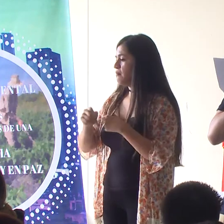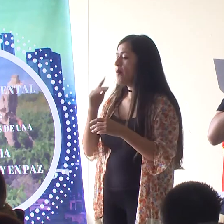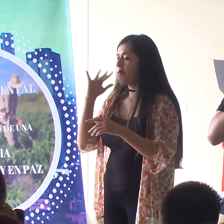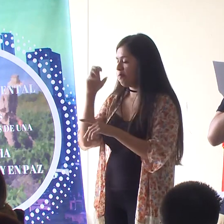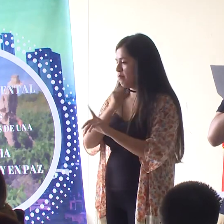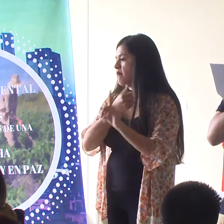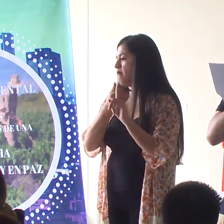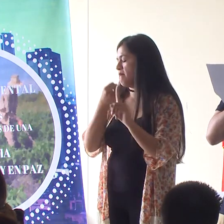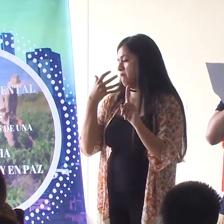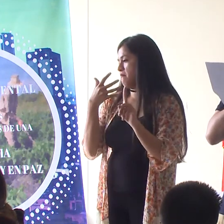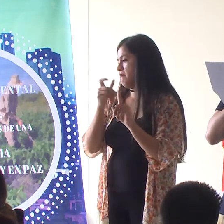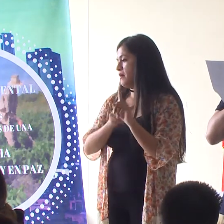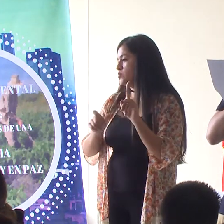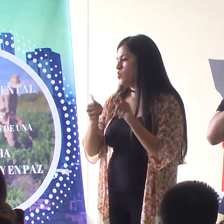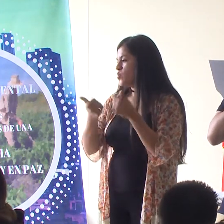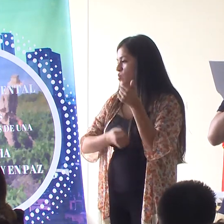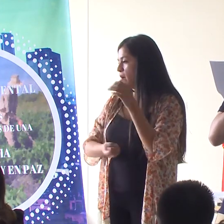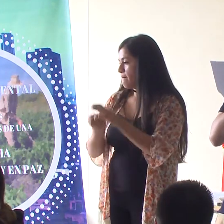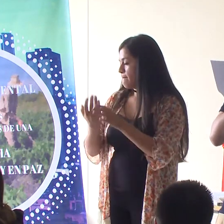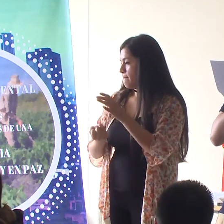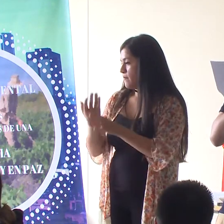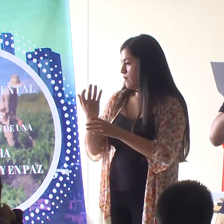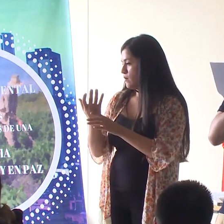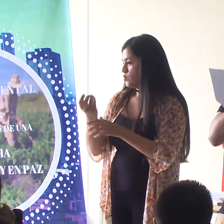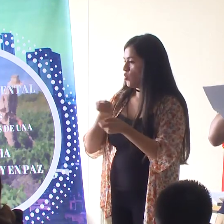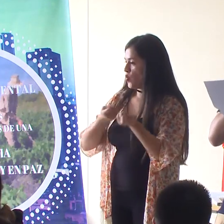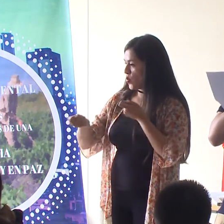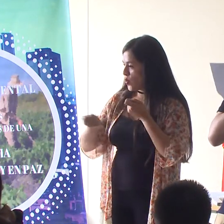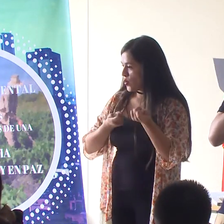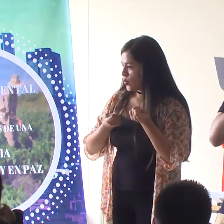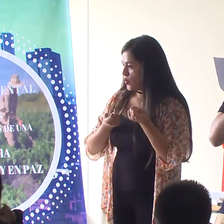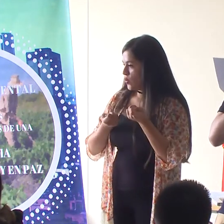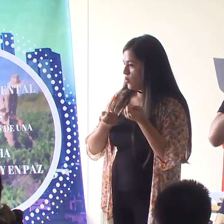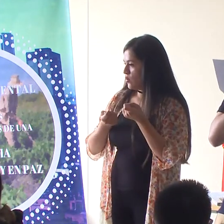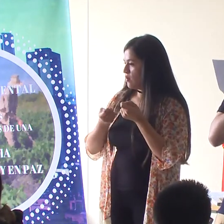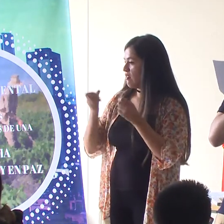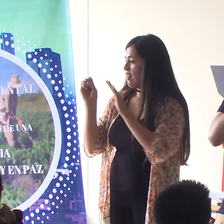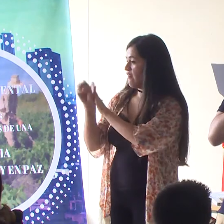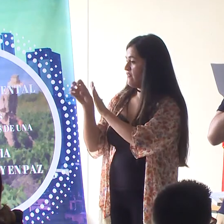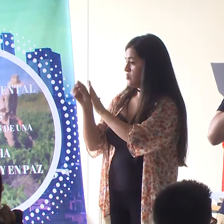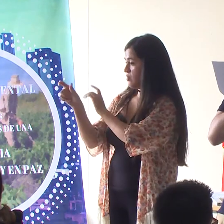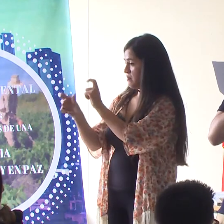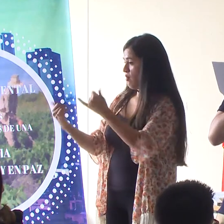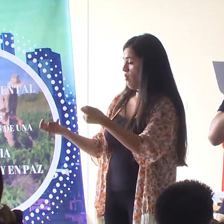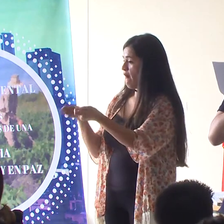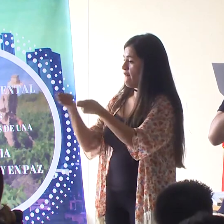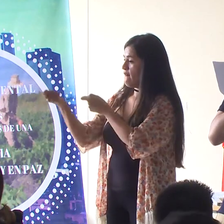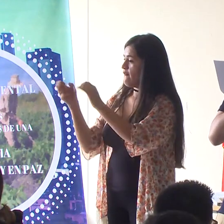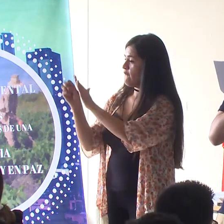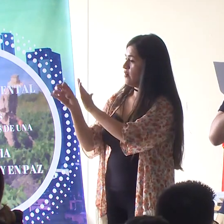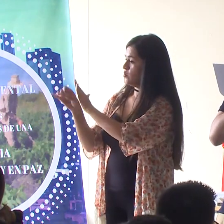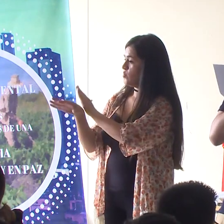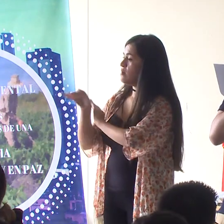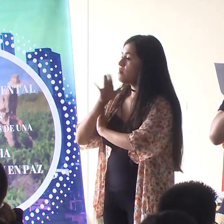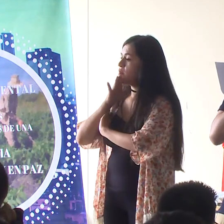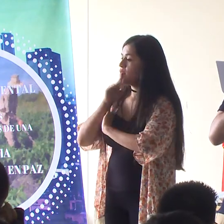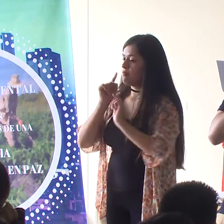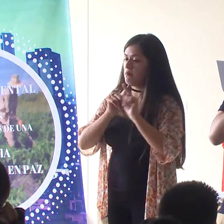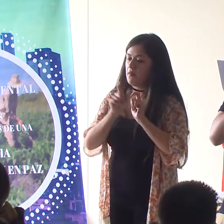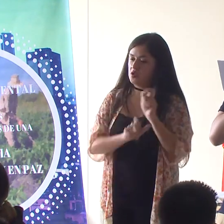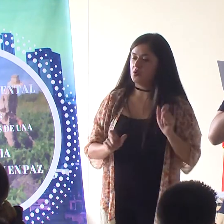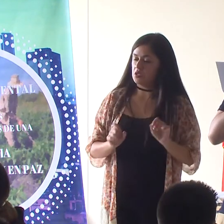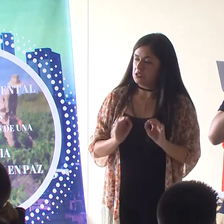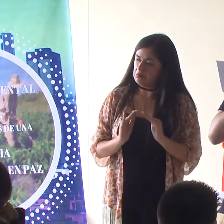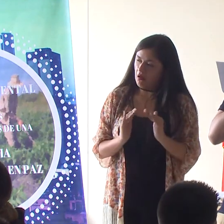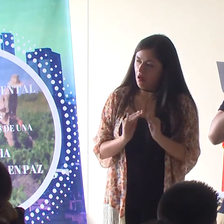naturalizada la producción manejo y disposición de la basura basura de grandes y pequeños contribuyentes